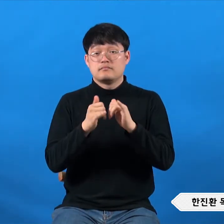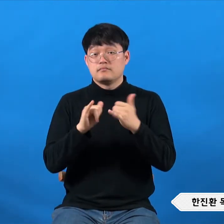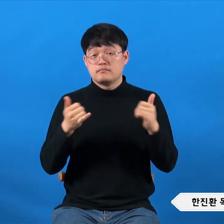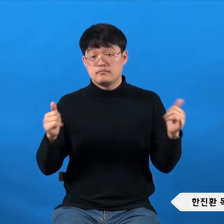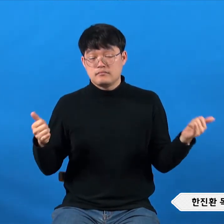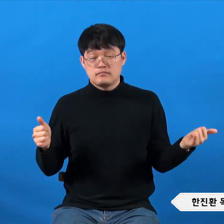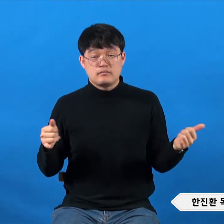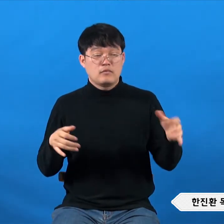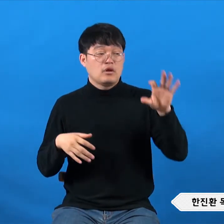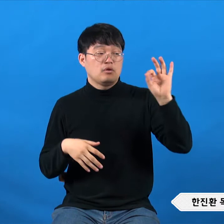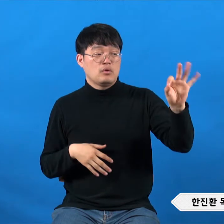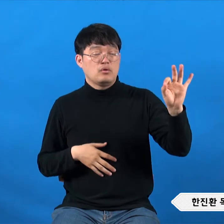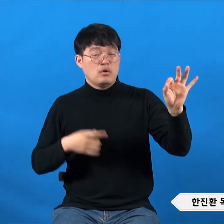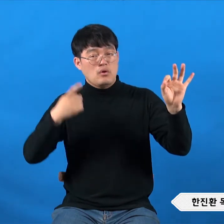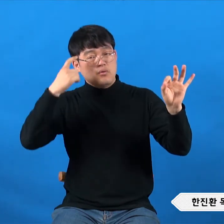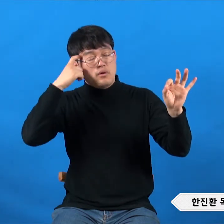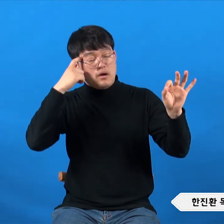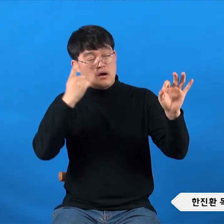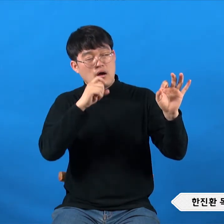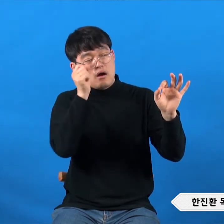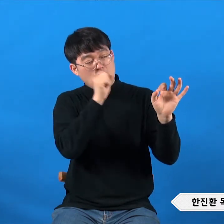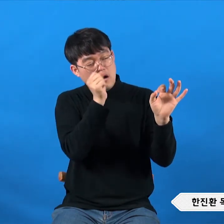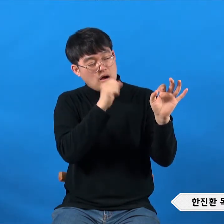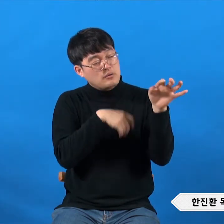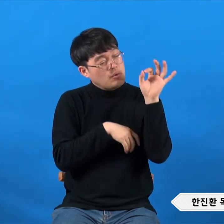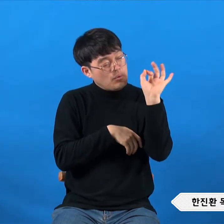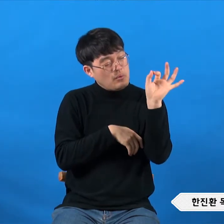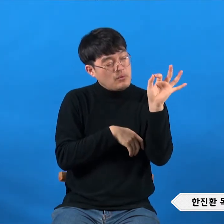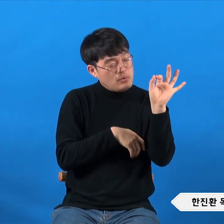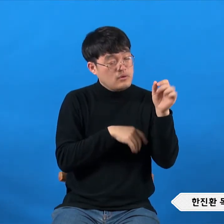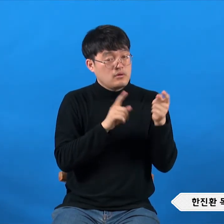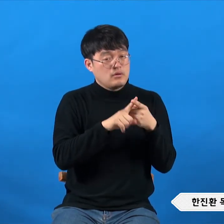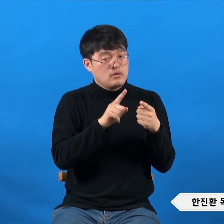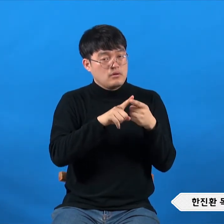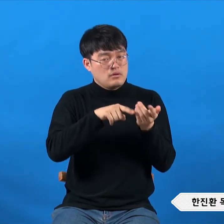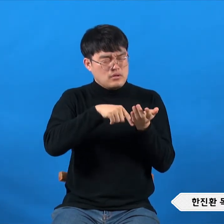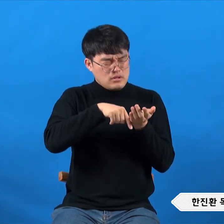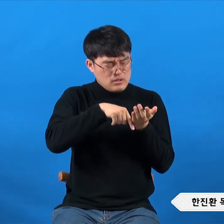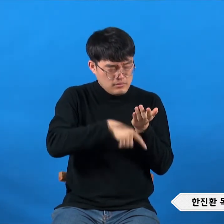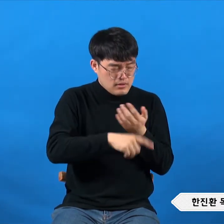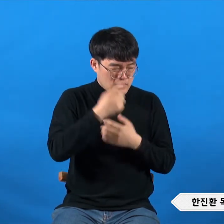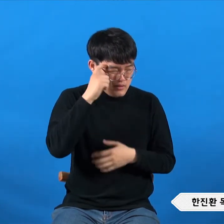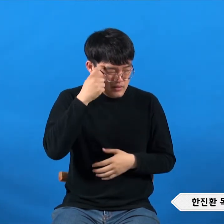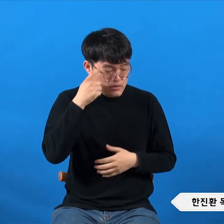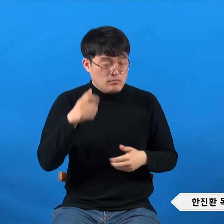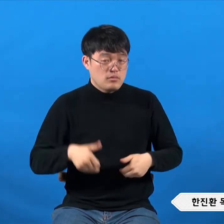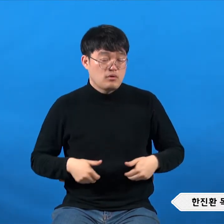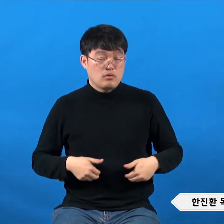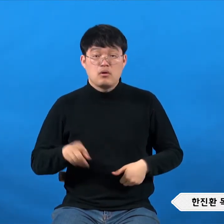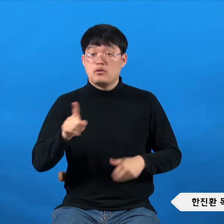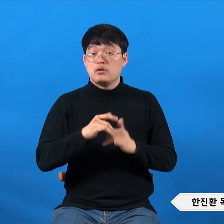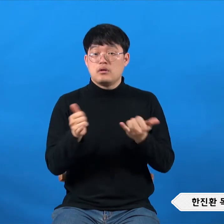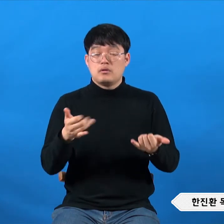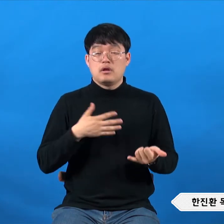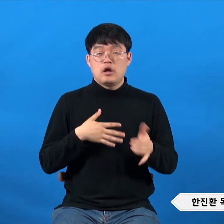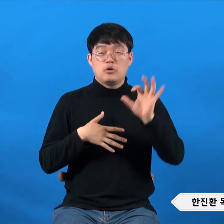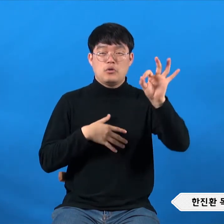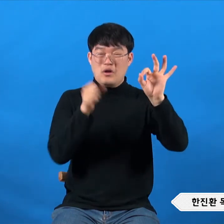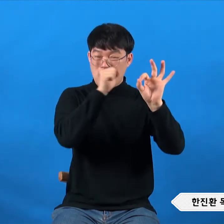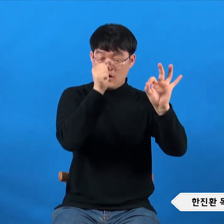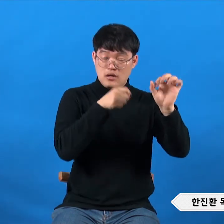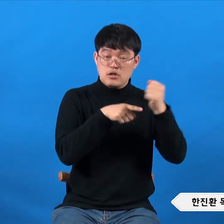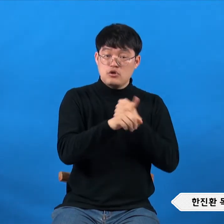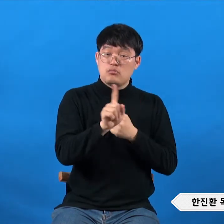사람들이 돈을 왜 좋아할까를 좀 깊이 분석을 해보아야 됩니다. 어떤 사람은 안전 때문에